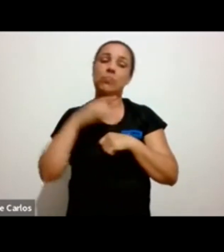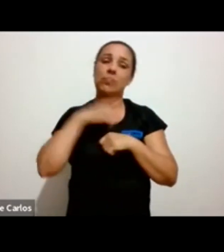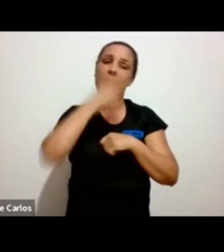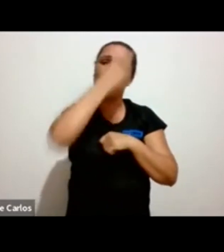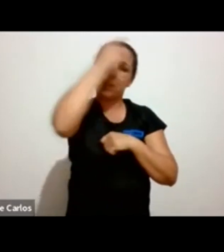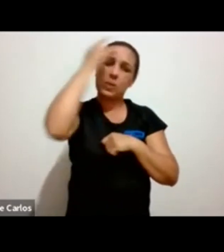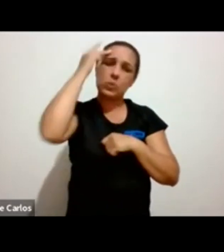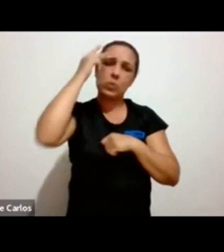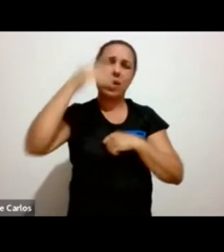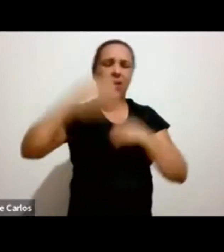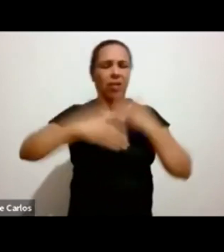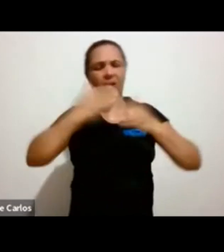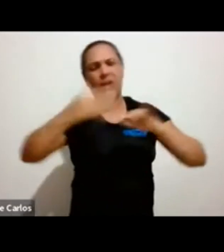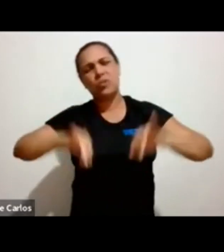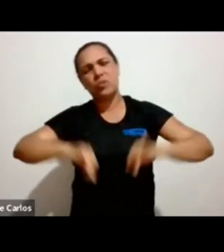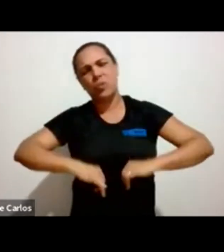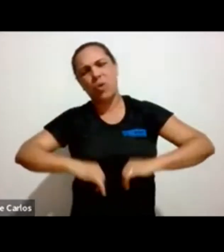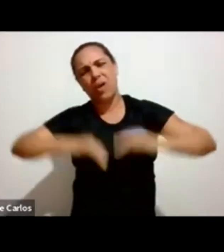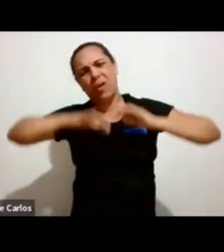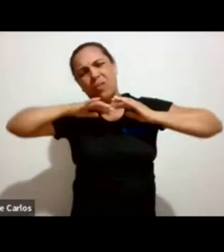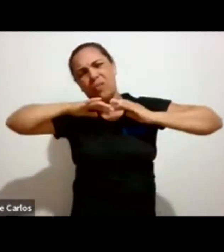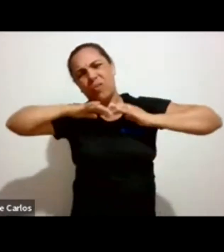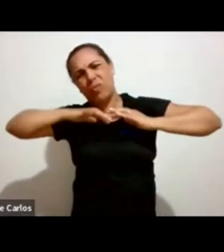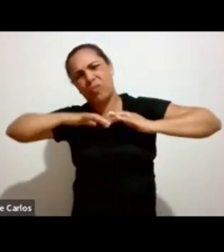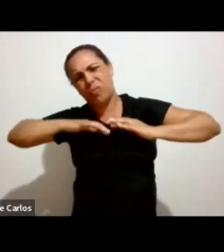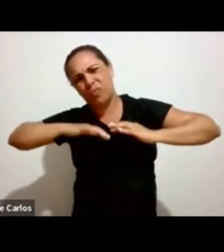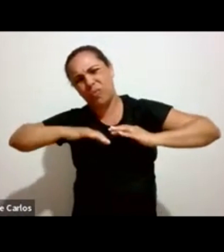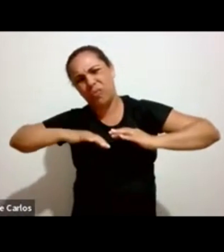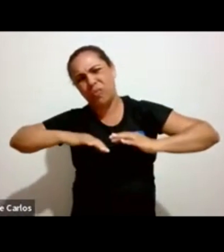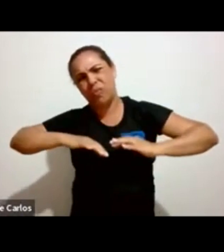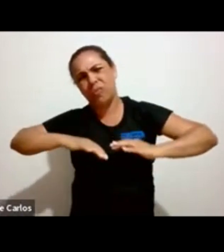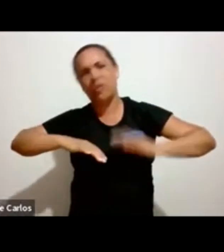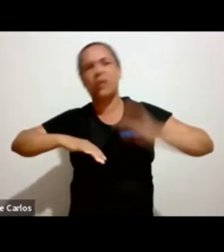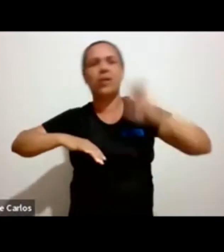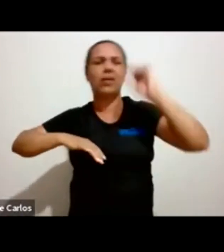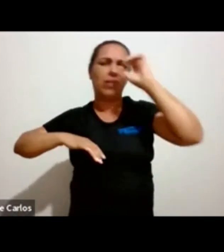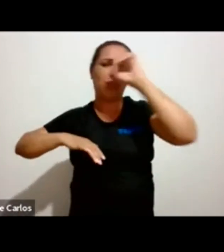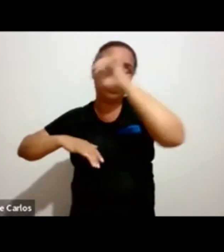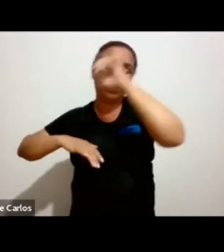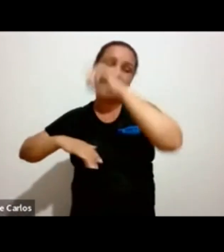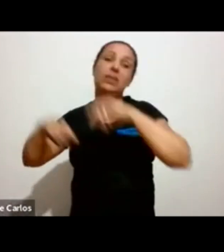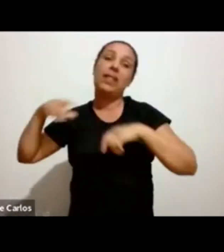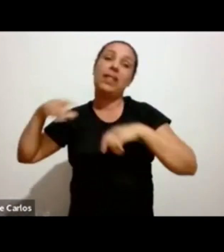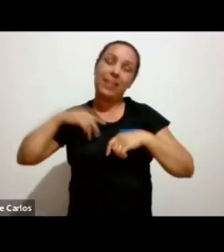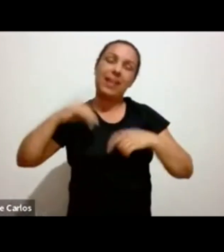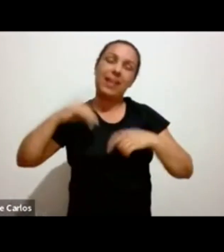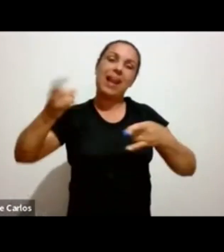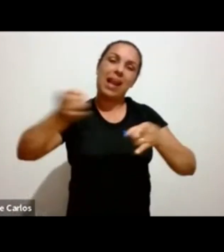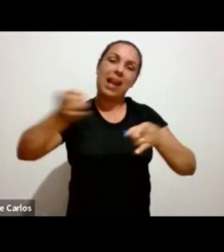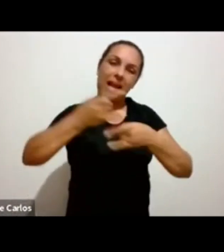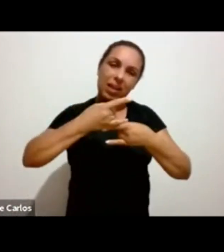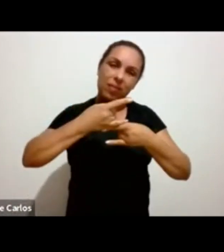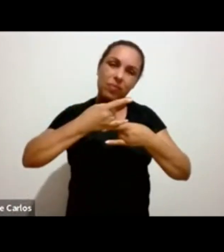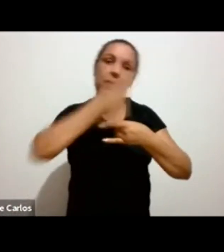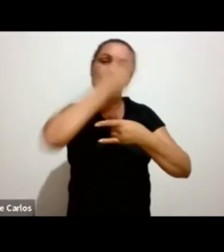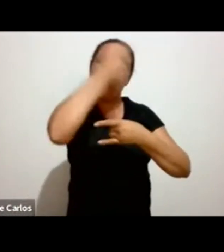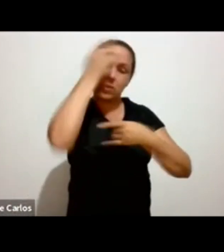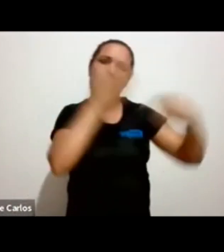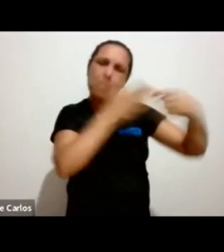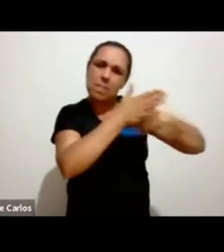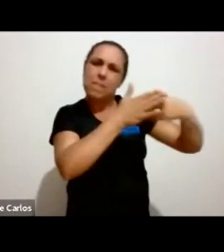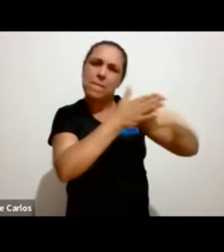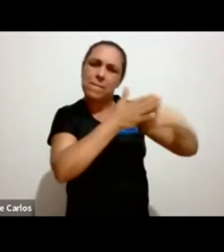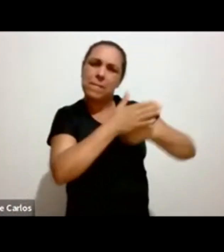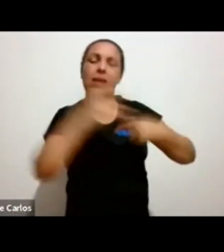Só para vocês terem ideia, é um dos temas mais solicitados nas palestras. Quando pede-se um tema